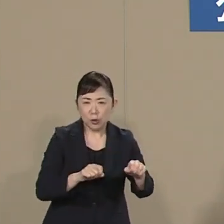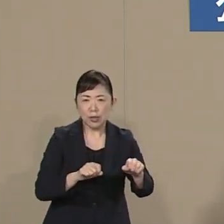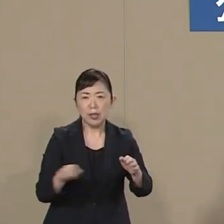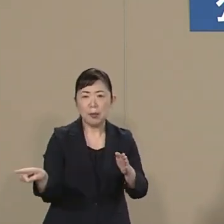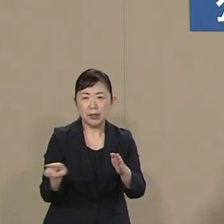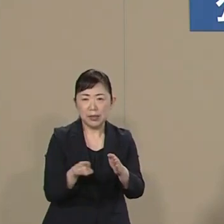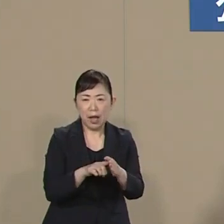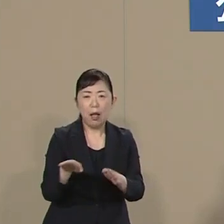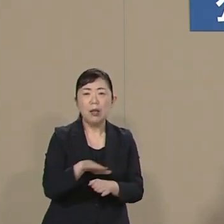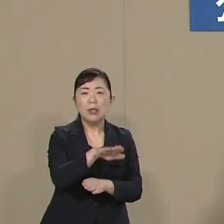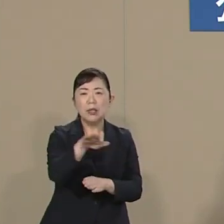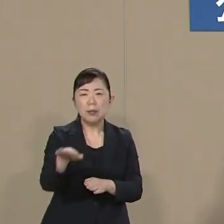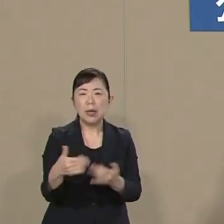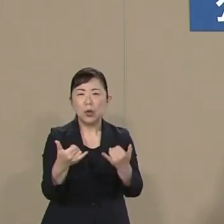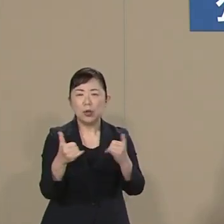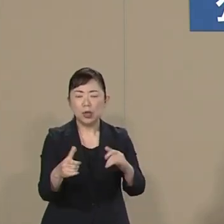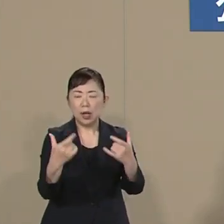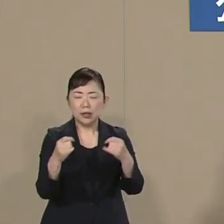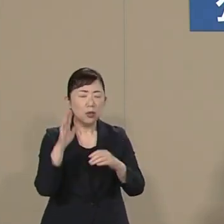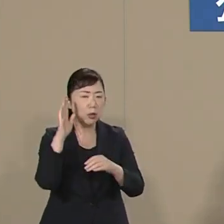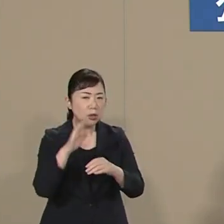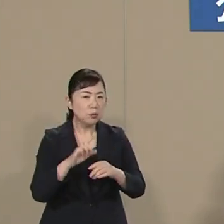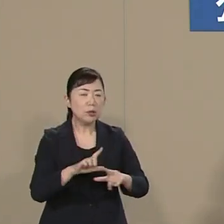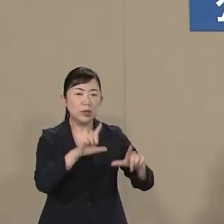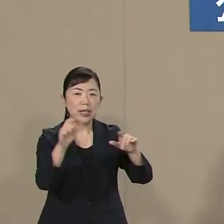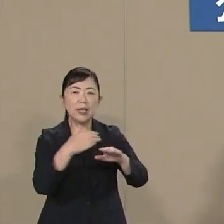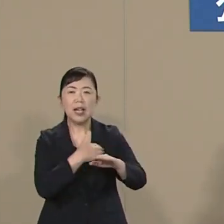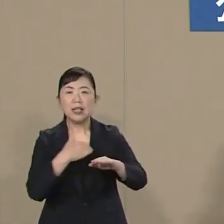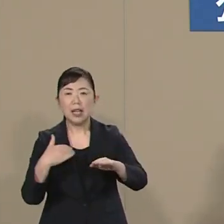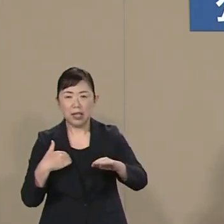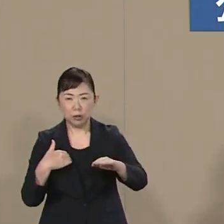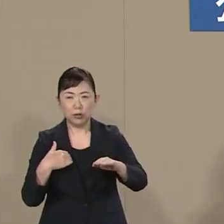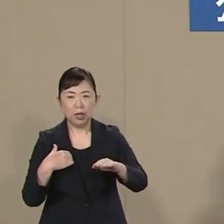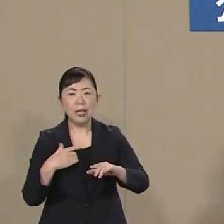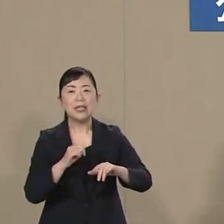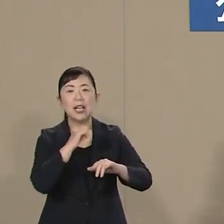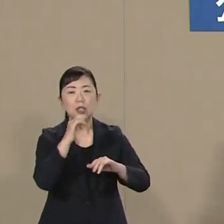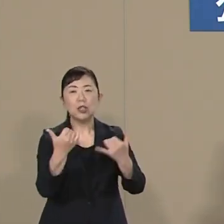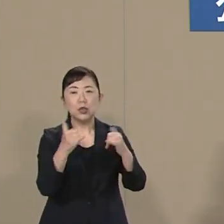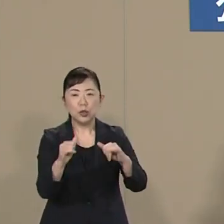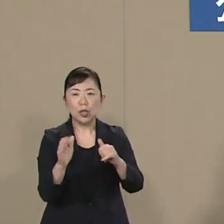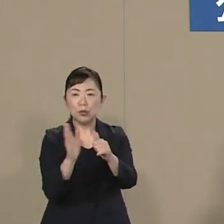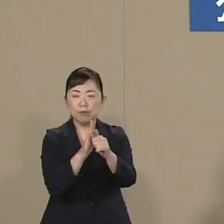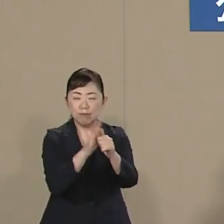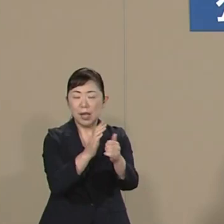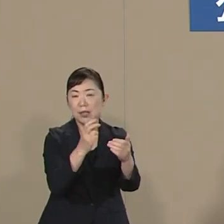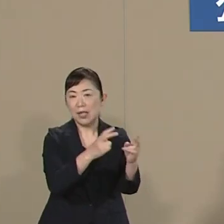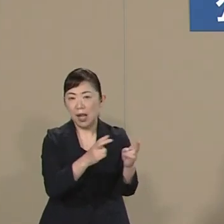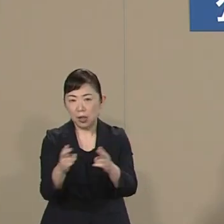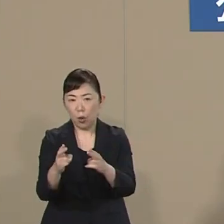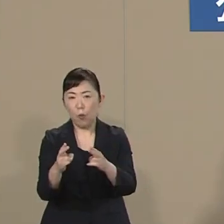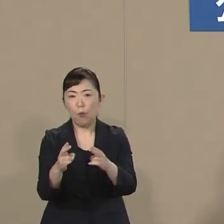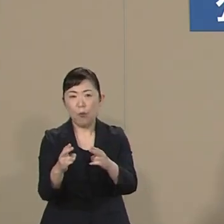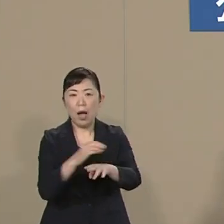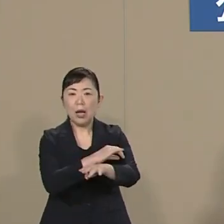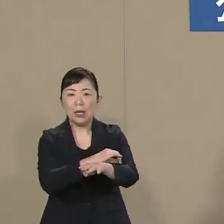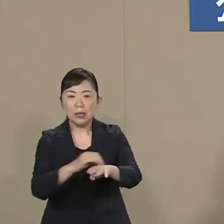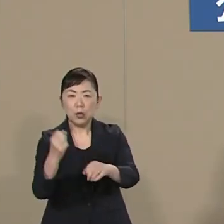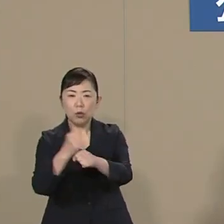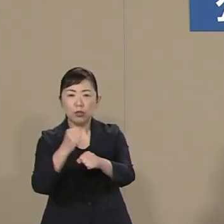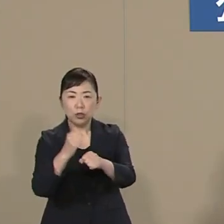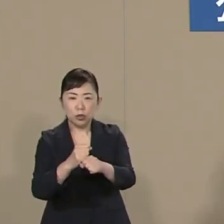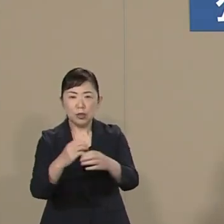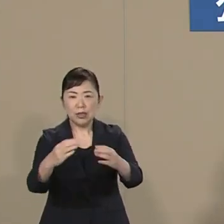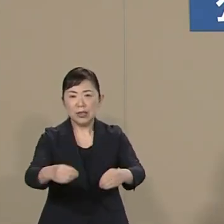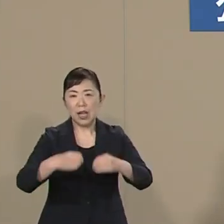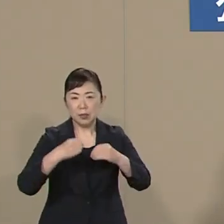たすべての人の生きづらさに寄り添う生活困窮者自立支援制度の創設造血幹細胞食推進法など